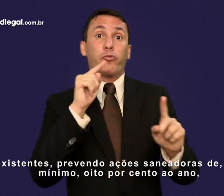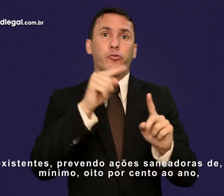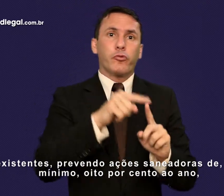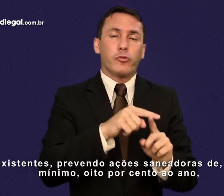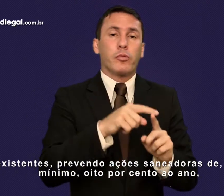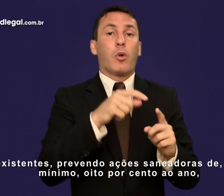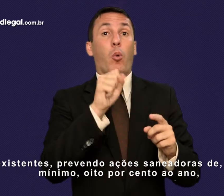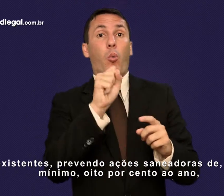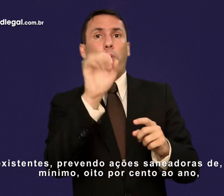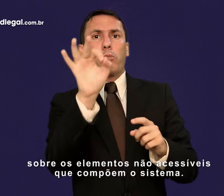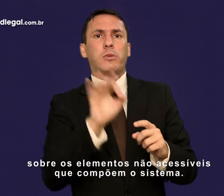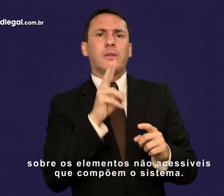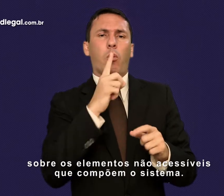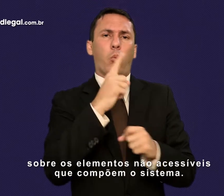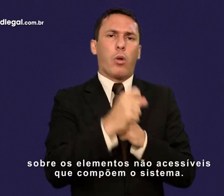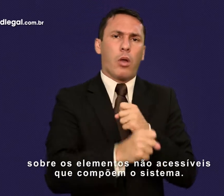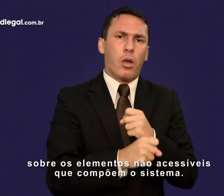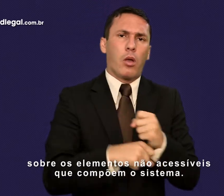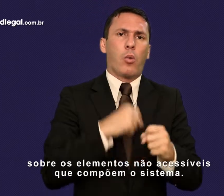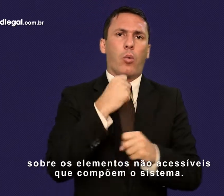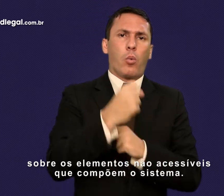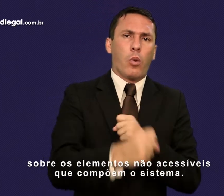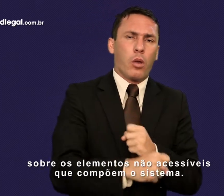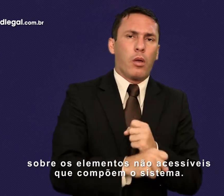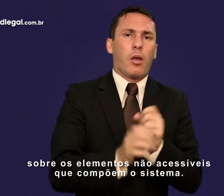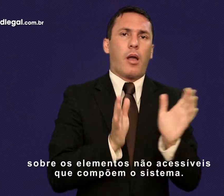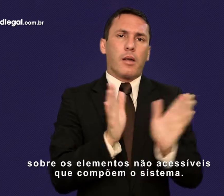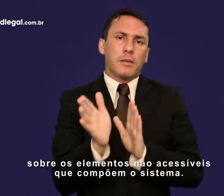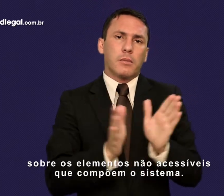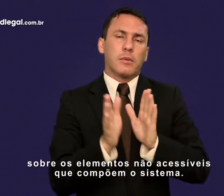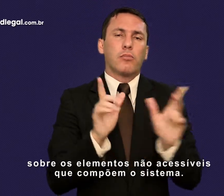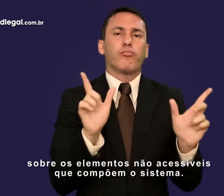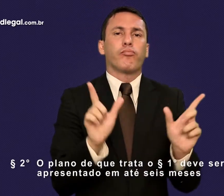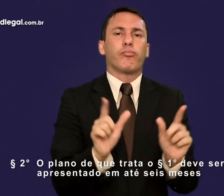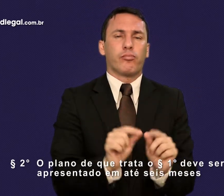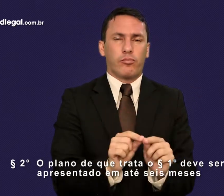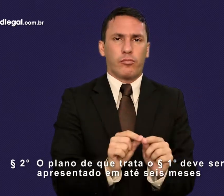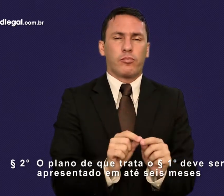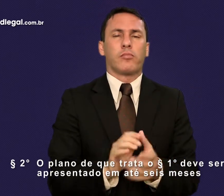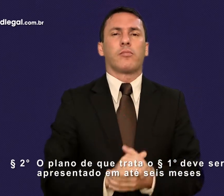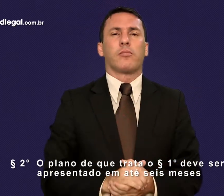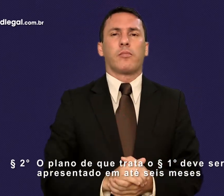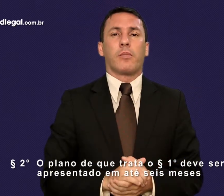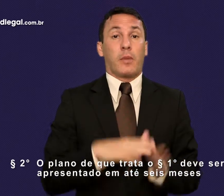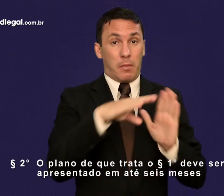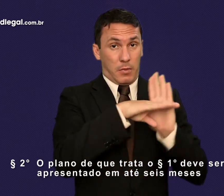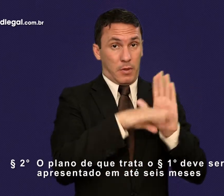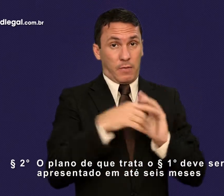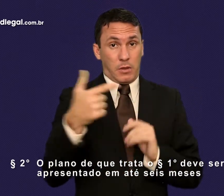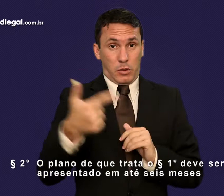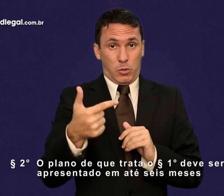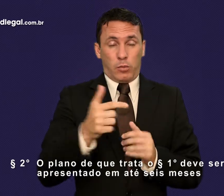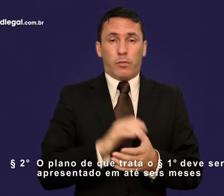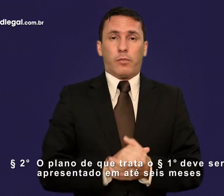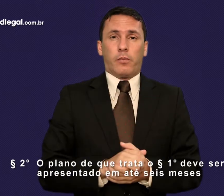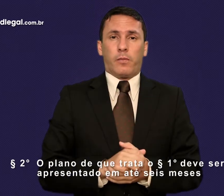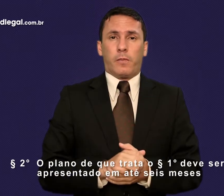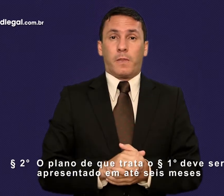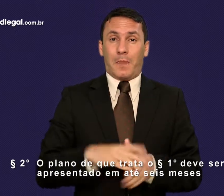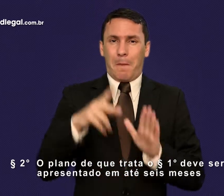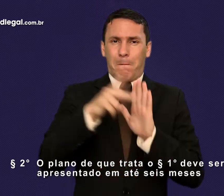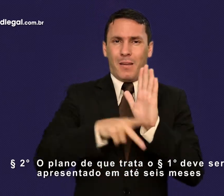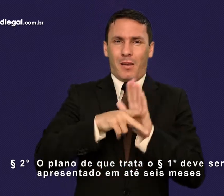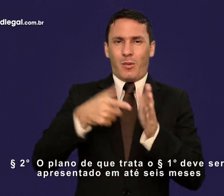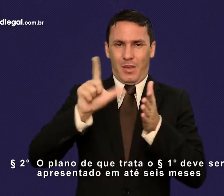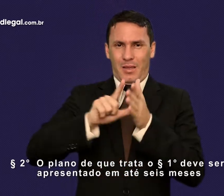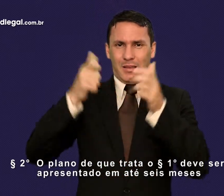mínimo, 8% ao ano sobre os elementos não acessíveis que compõem o sistema. Parágrafo 2º. O plano de que trata o